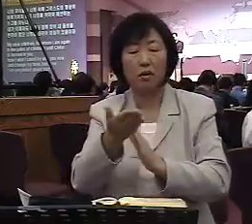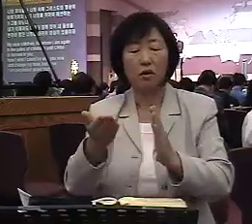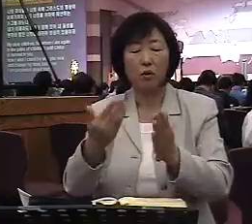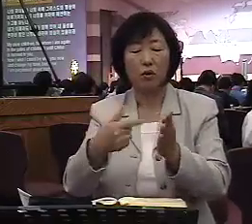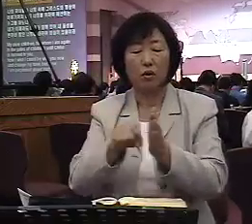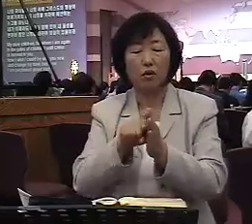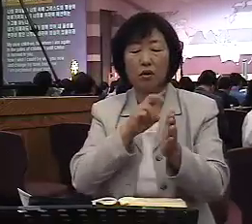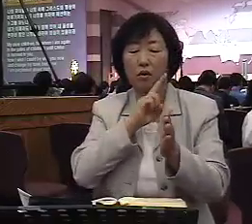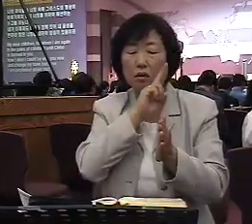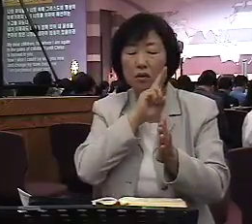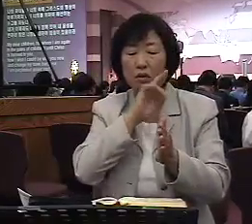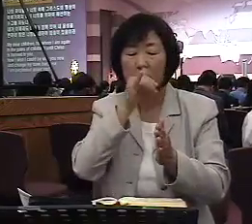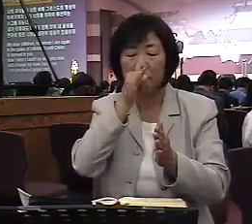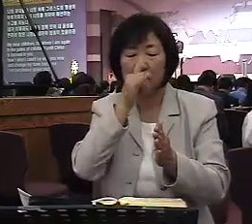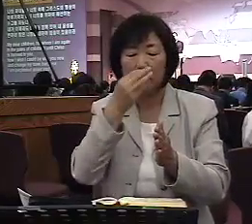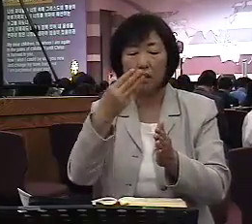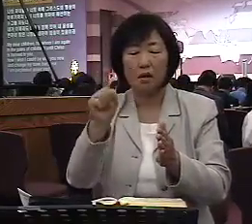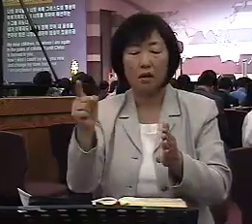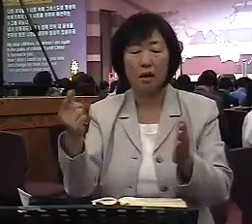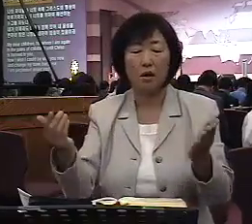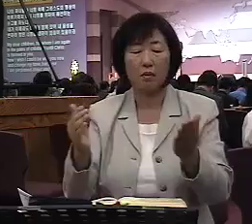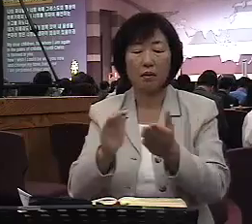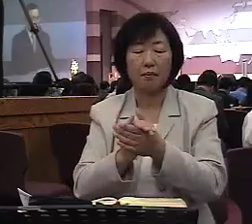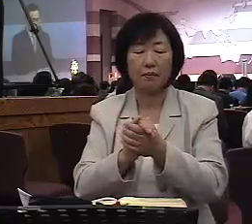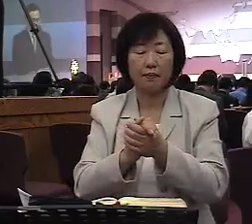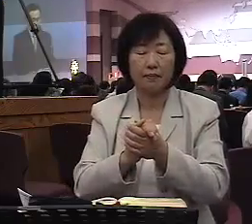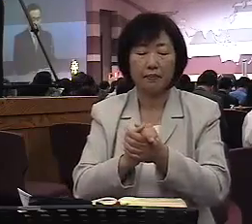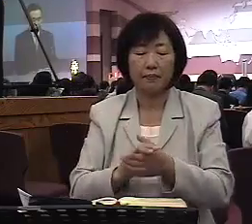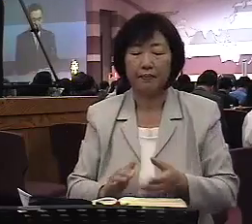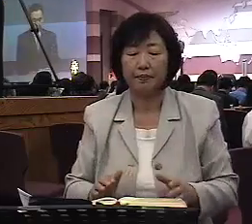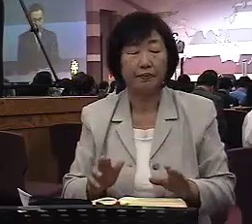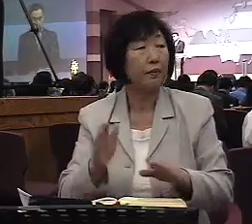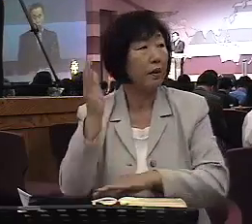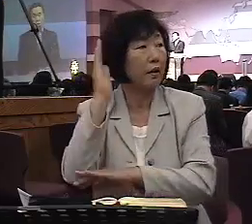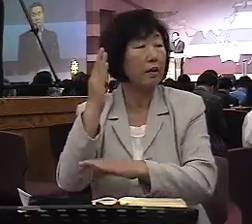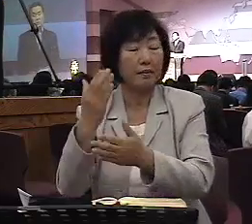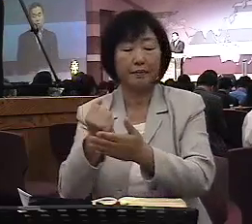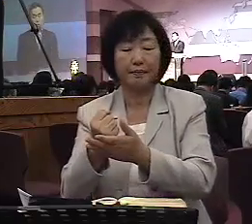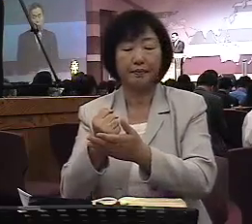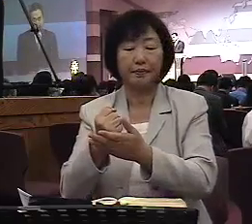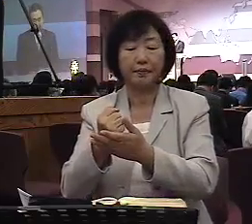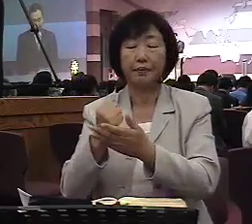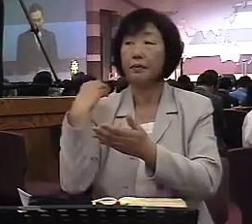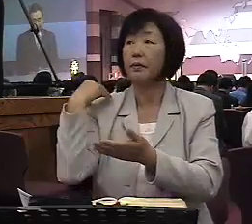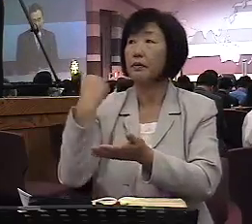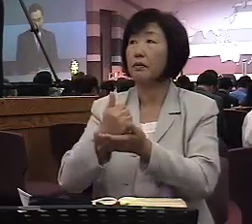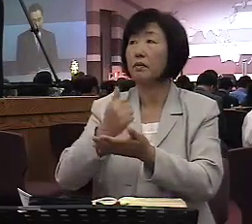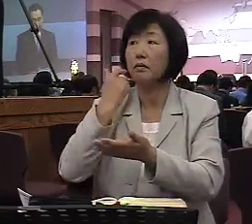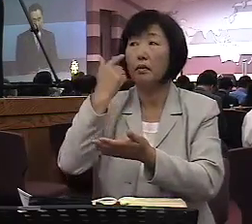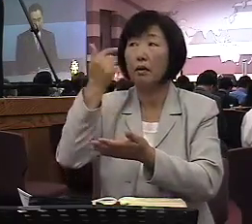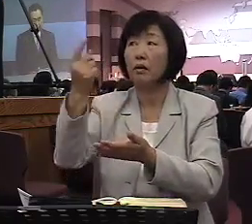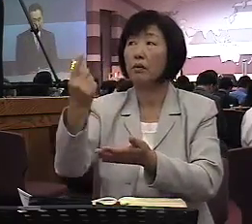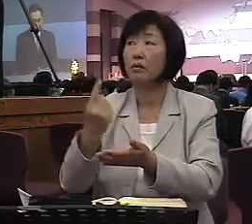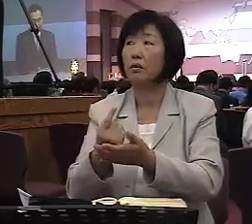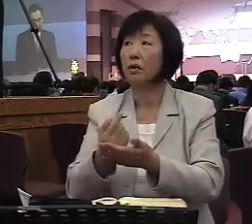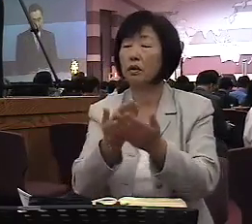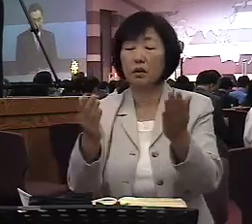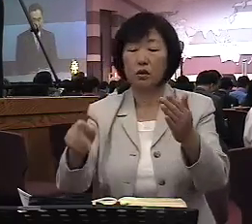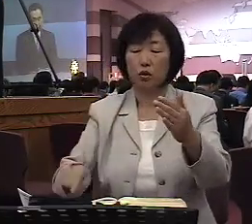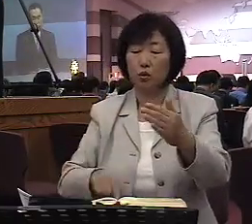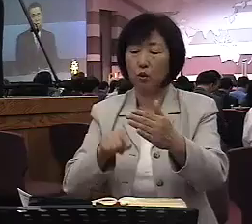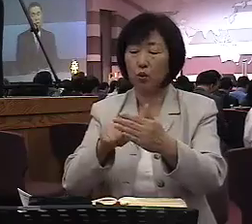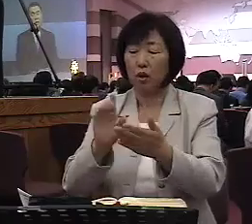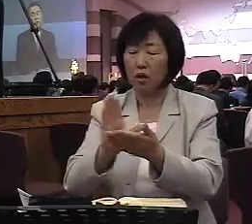너희를 대하여 의심이 있습니다. 아멘. 이 말씀을 가지고 김승훈 목사님 나오셔서 너희